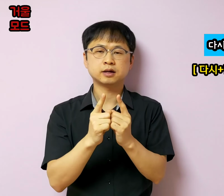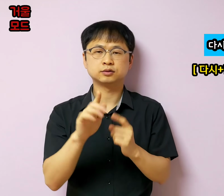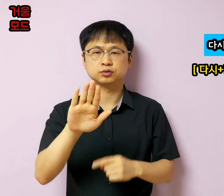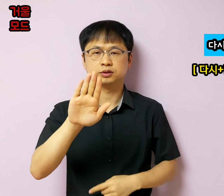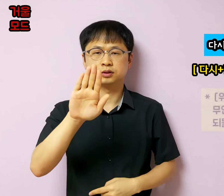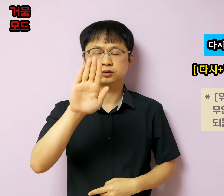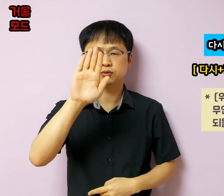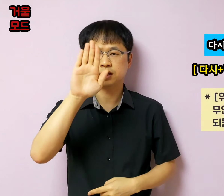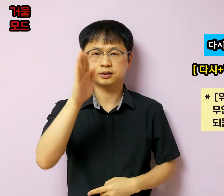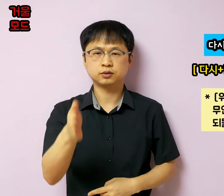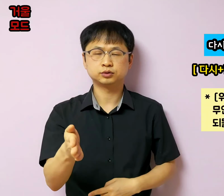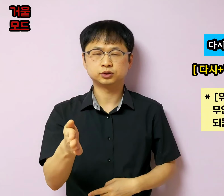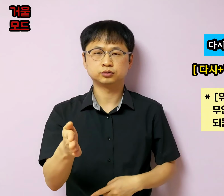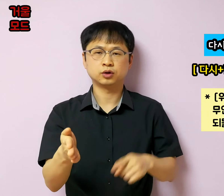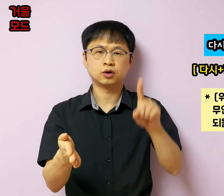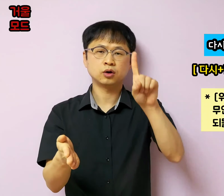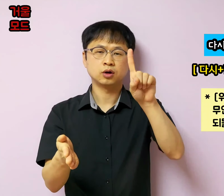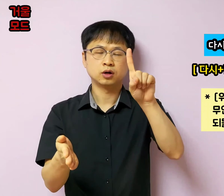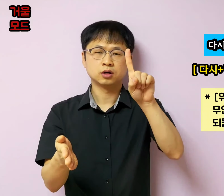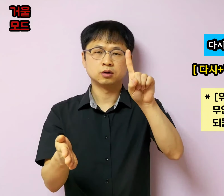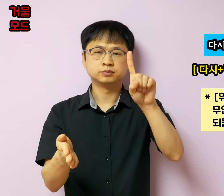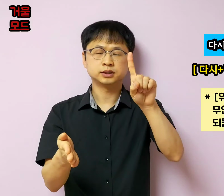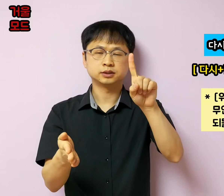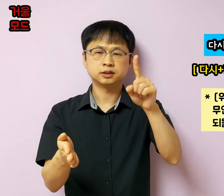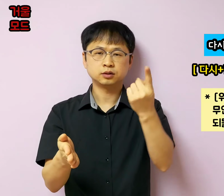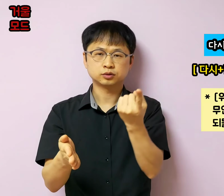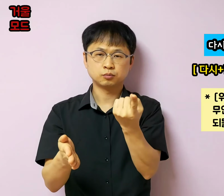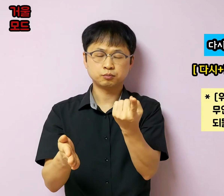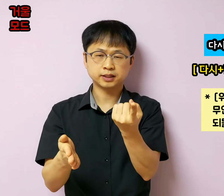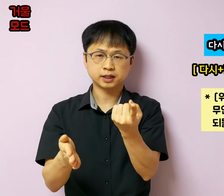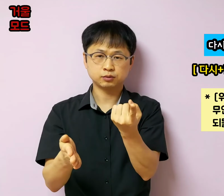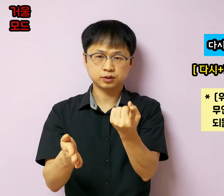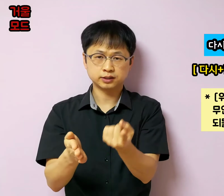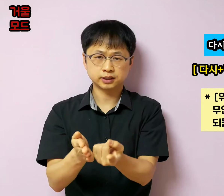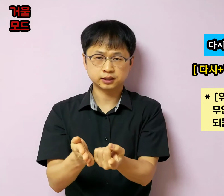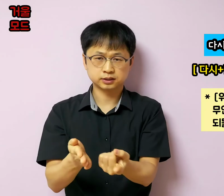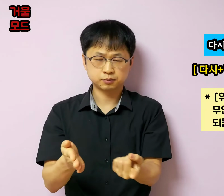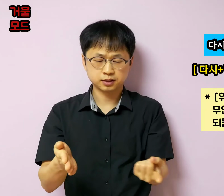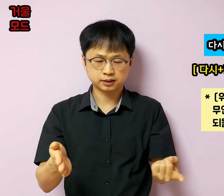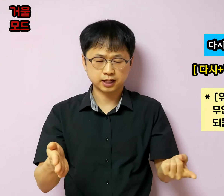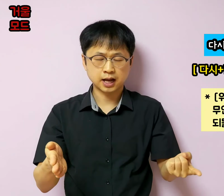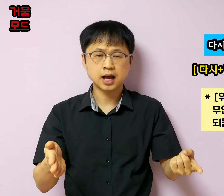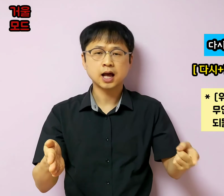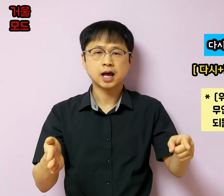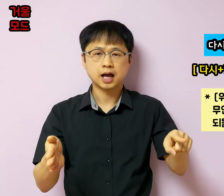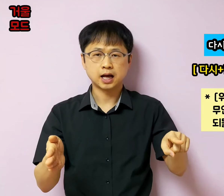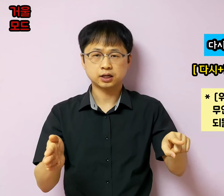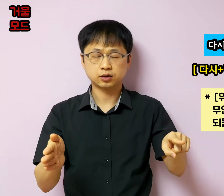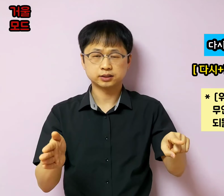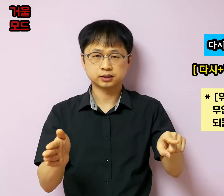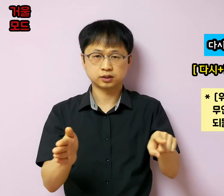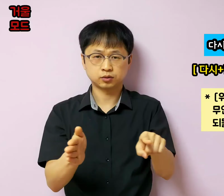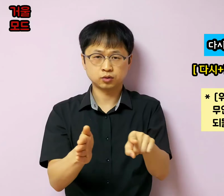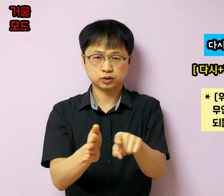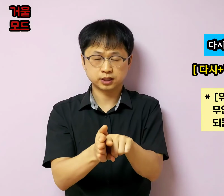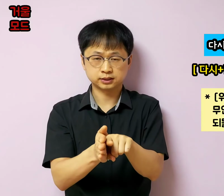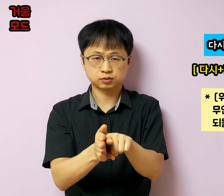라는 수어는 손날을 세워주시고요. 검지를 손바닥이 위로 한 상태에서 벌렸다가 아래로 한 상태로 다시